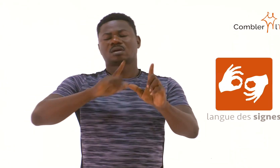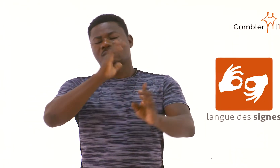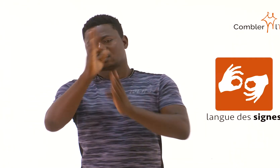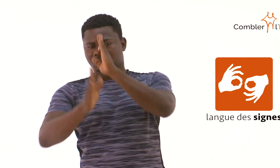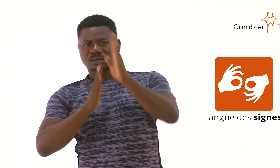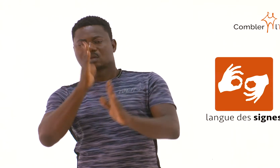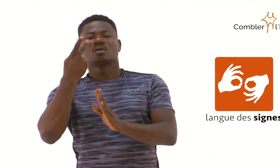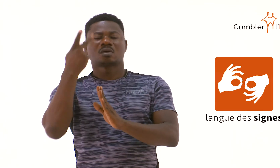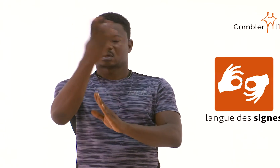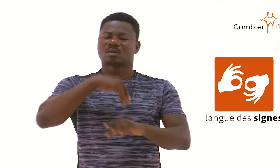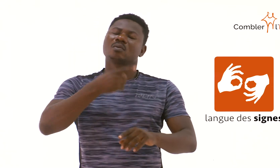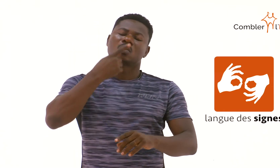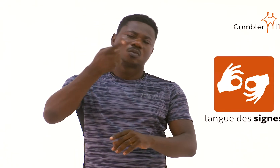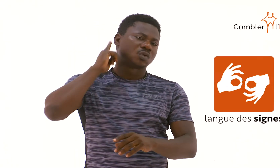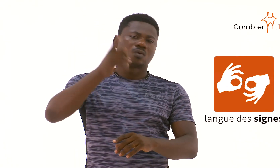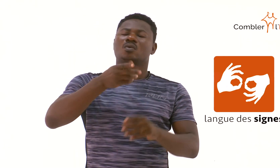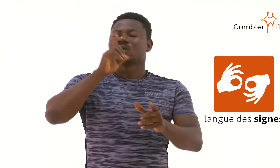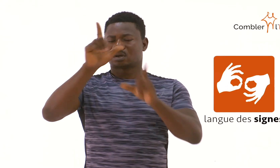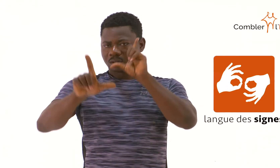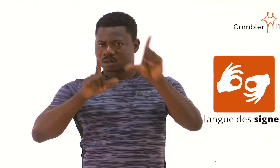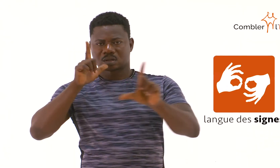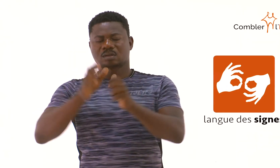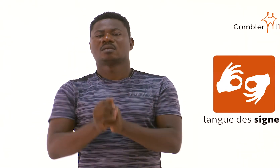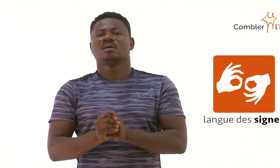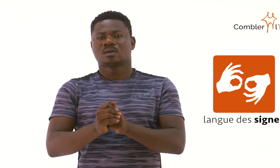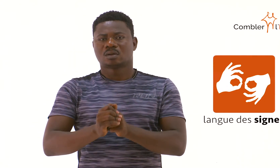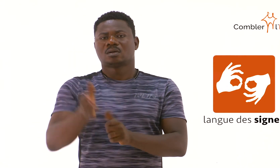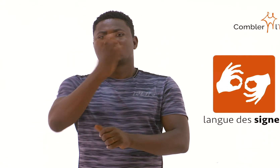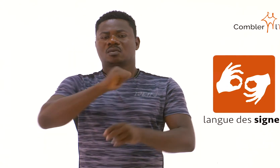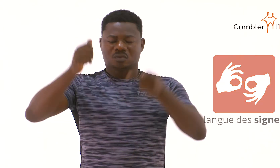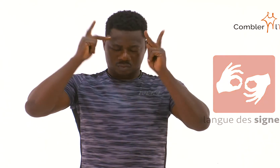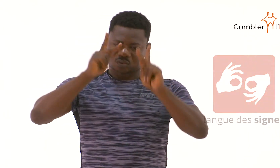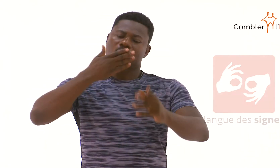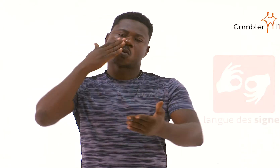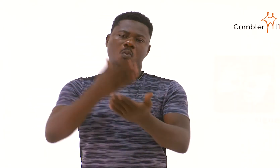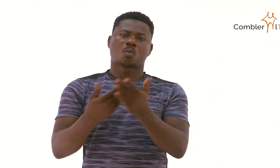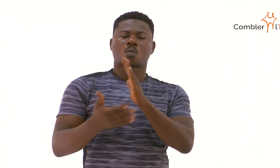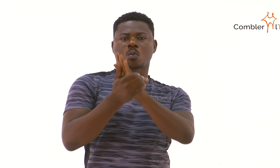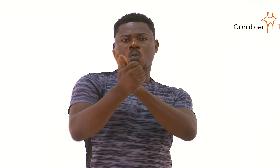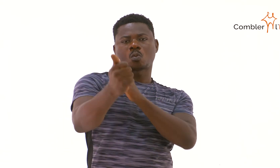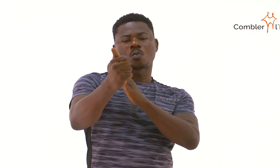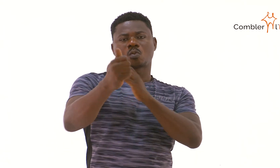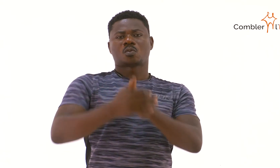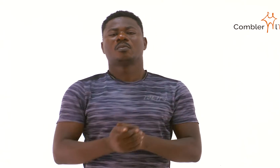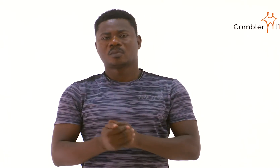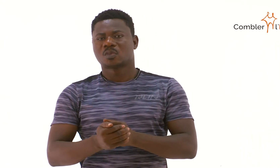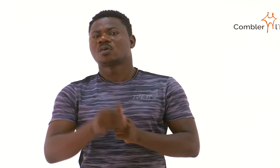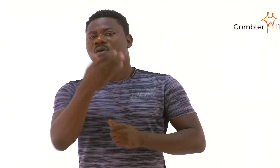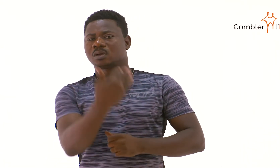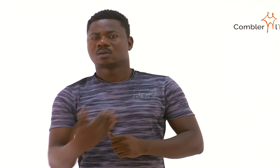et la considérer comme le langage de la communauté des sourds. Les professeurs ont les bonnes compétences. Les enfants